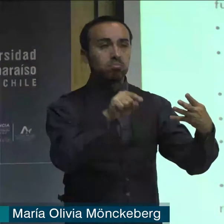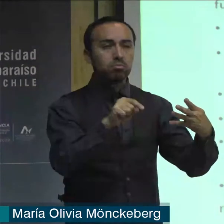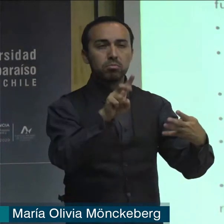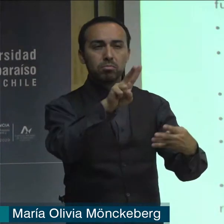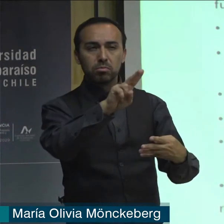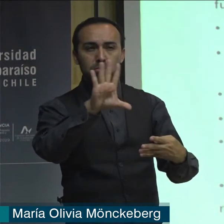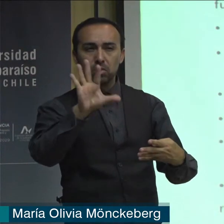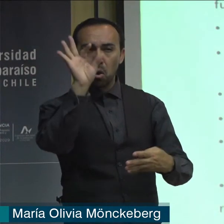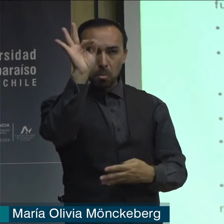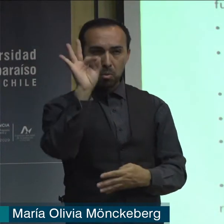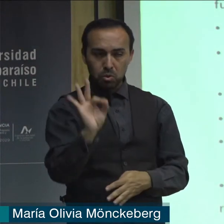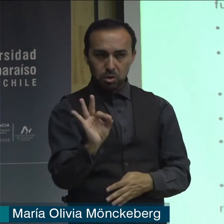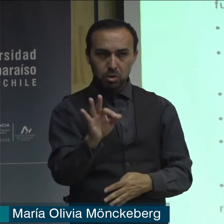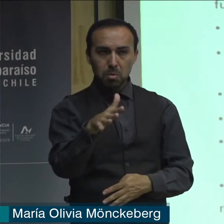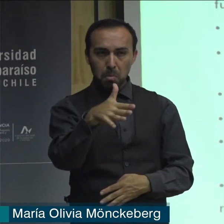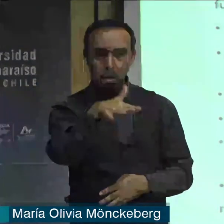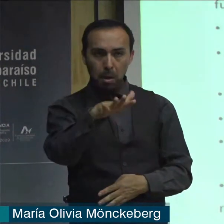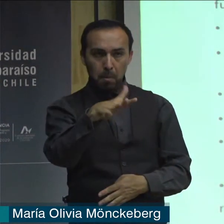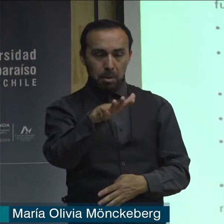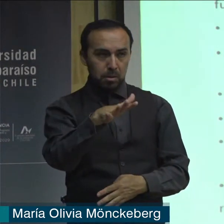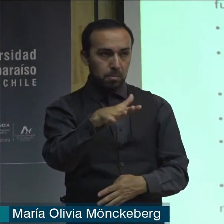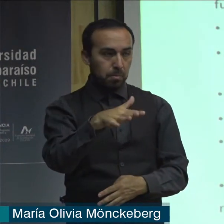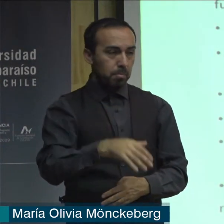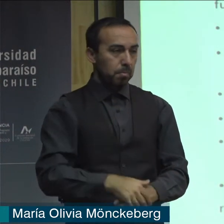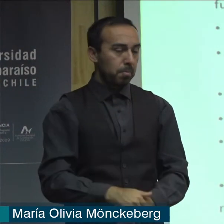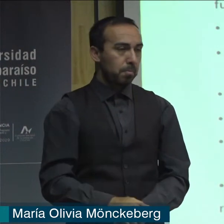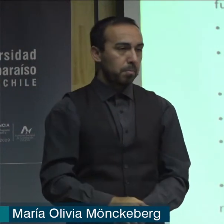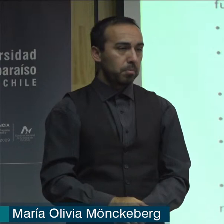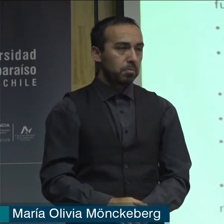25% ya en los primeros meses